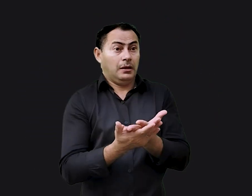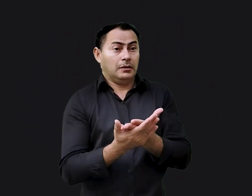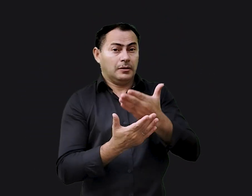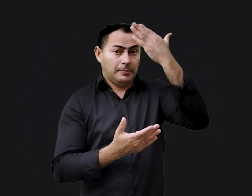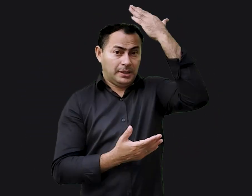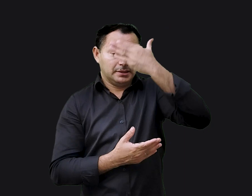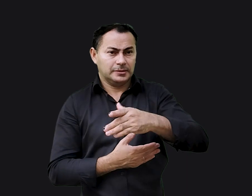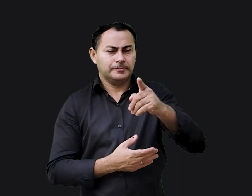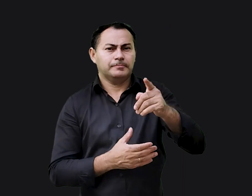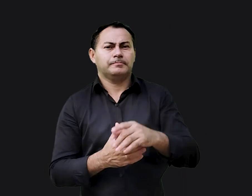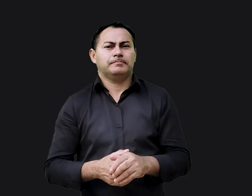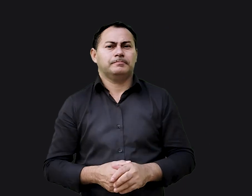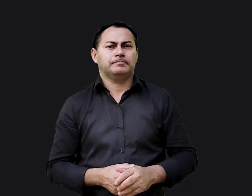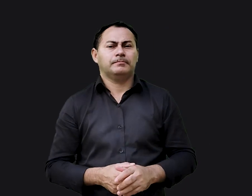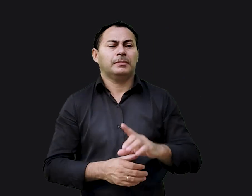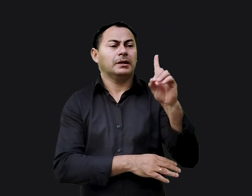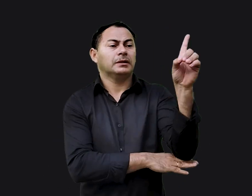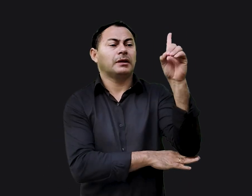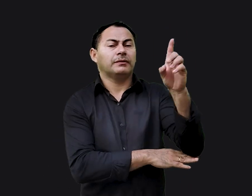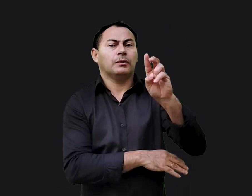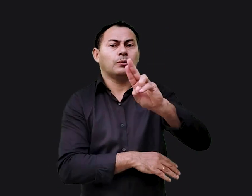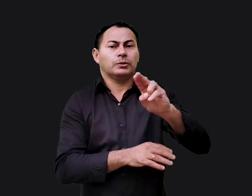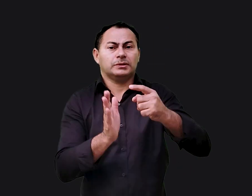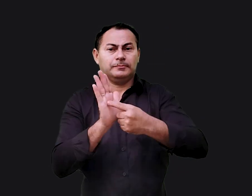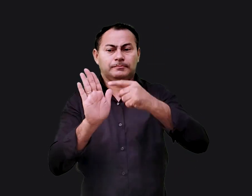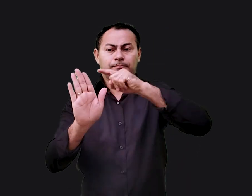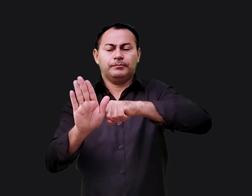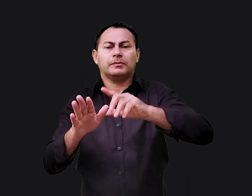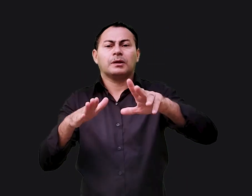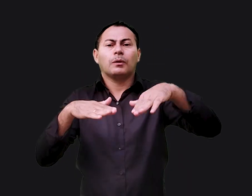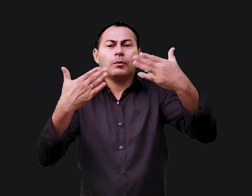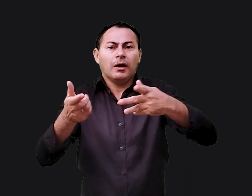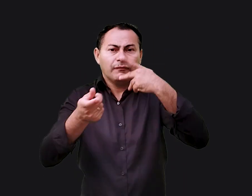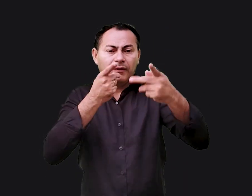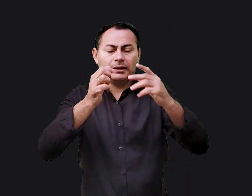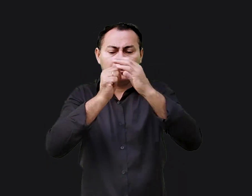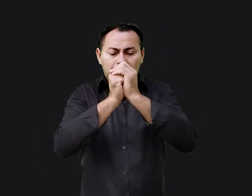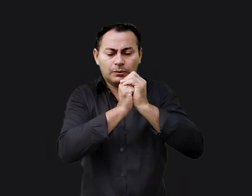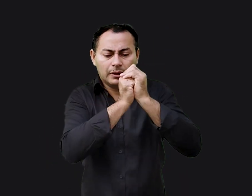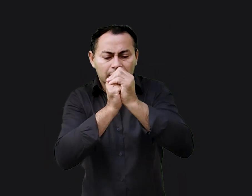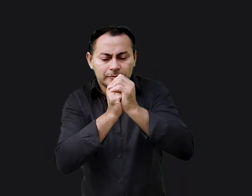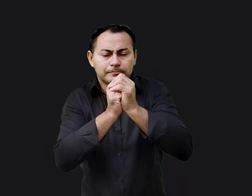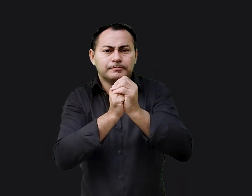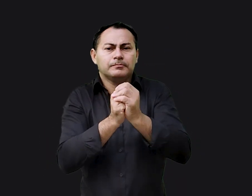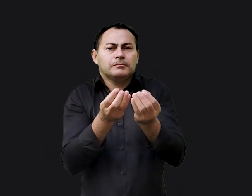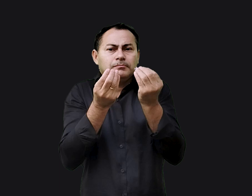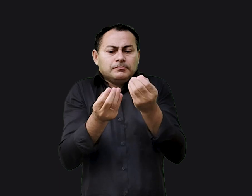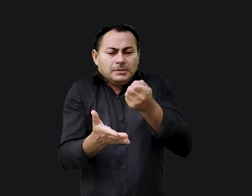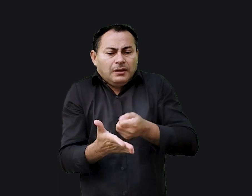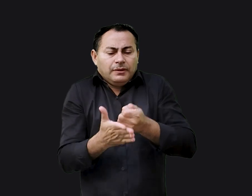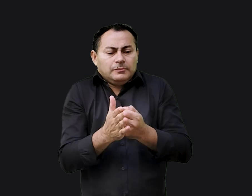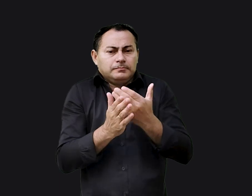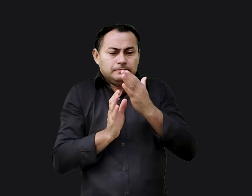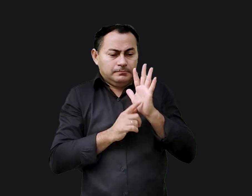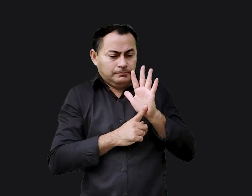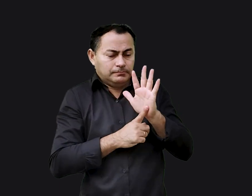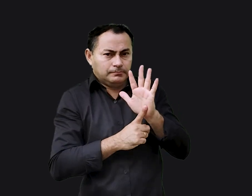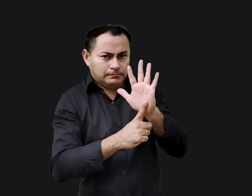impressionado com a presença dele Davi usa essa metáfora quando se refere a adoração e sobre como devemos nos